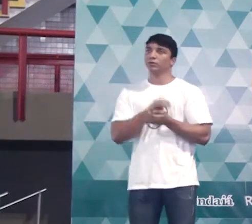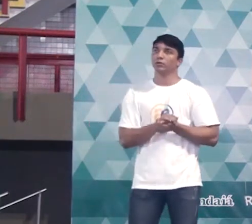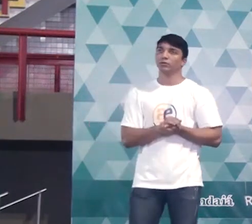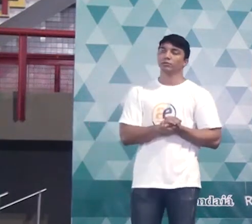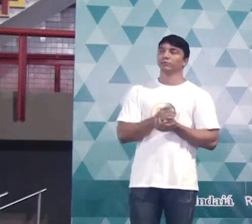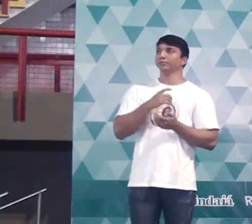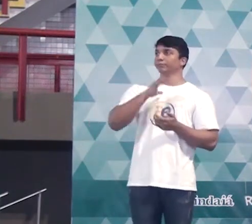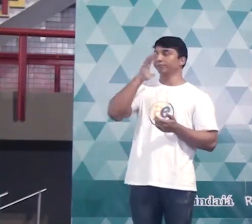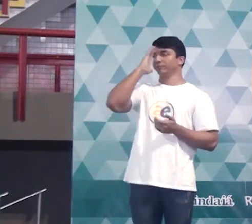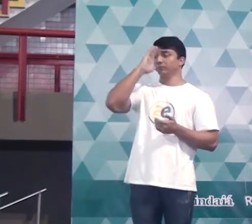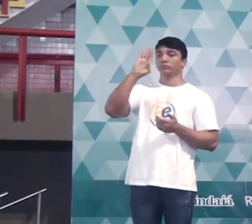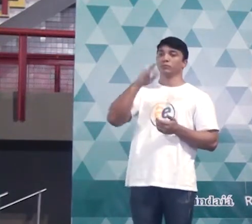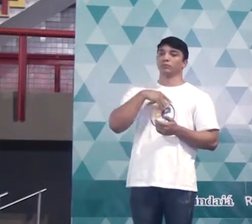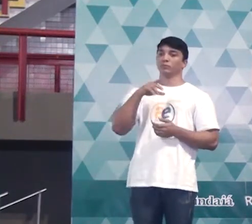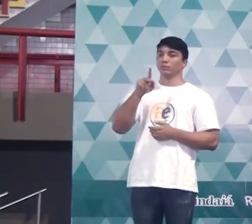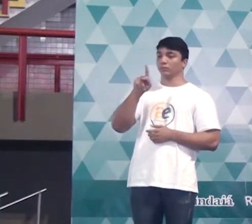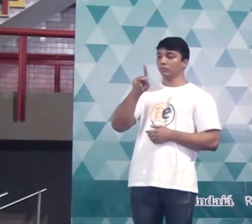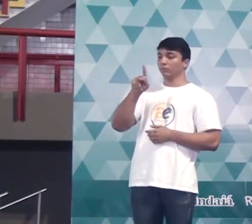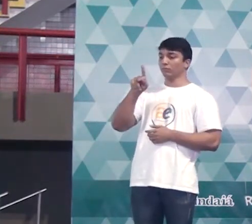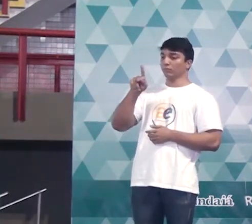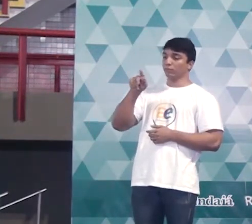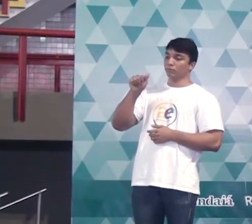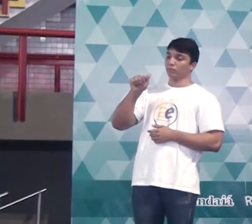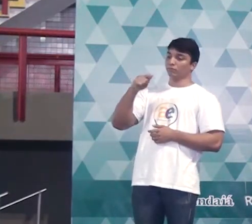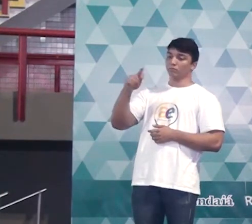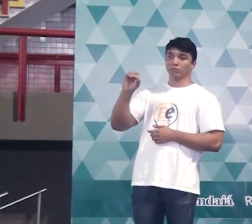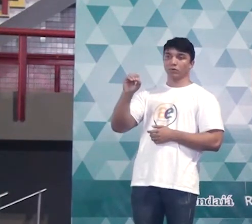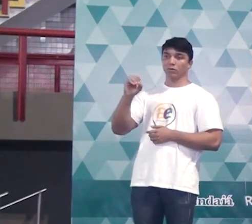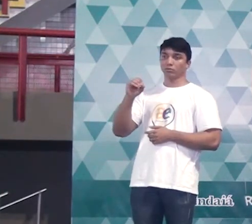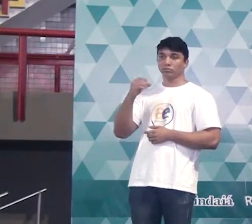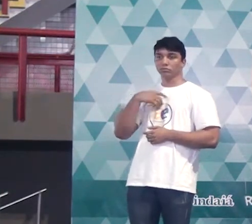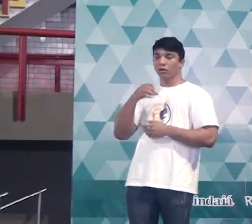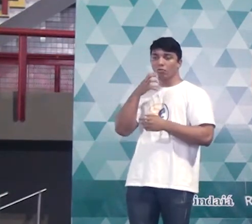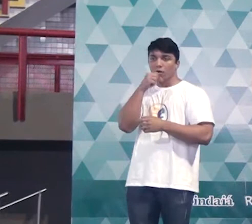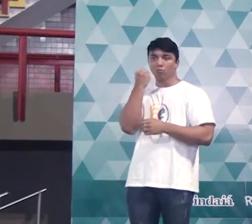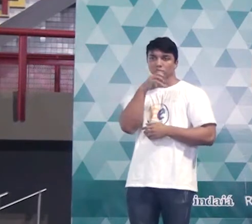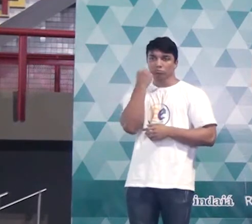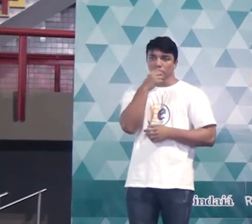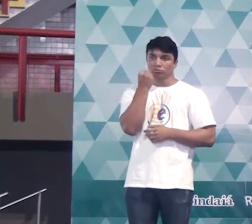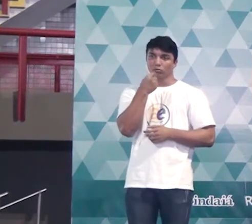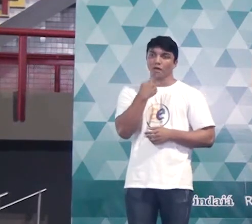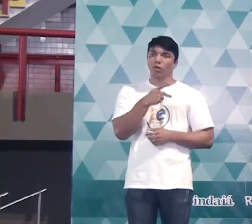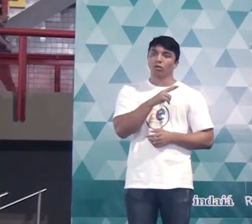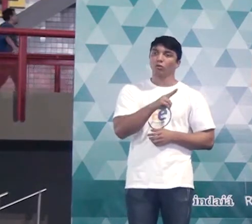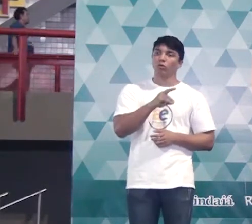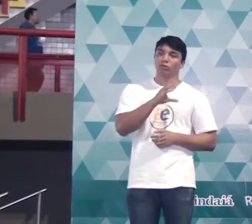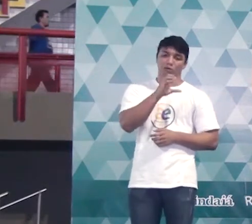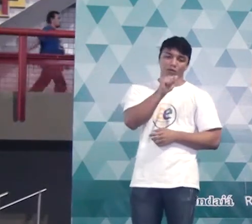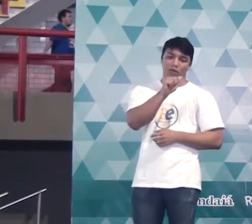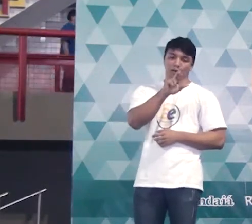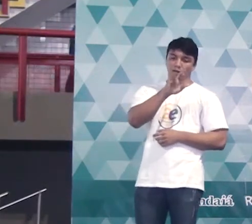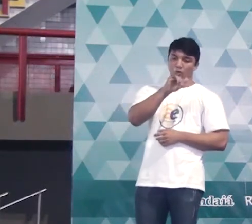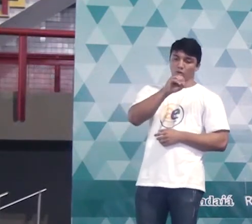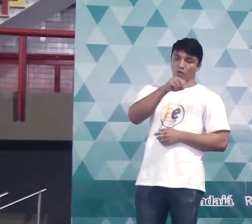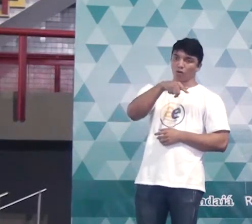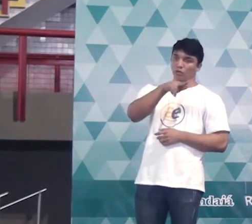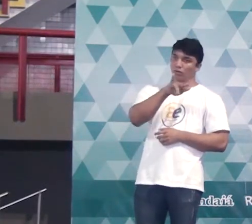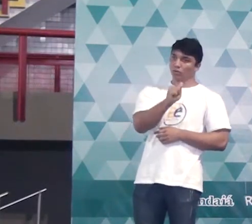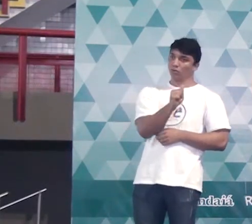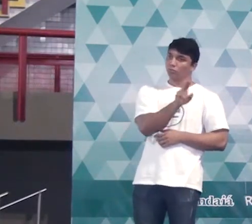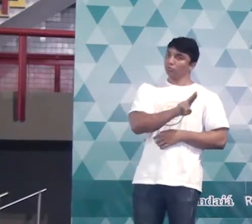exemplo clássico é o pãozinho francês, pequenininho. Como é que a gente chama aqui?